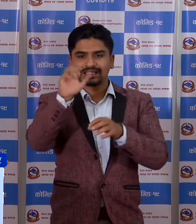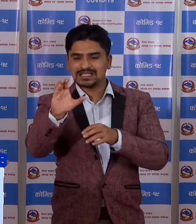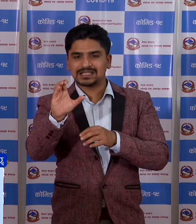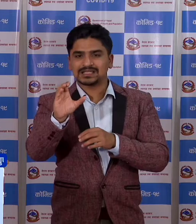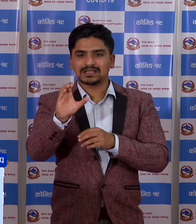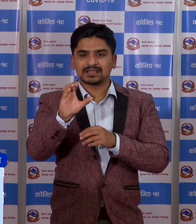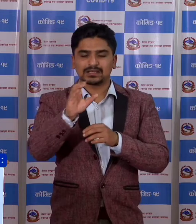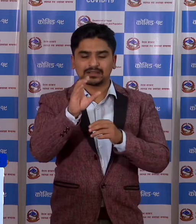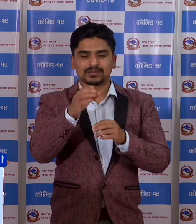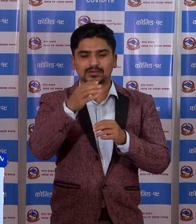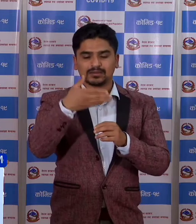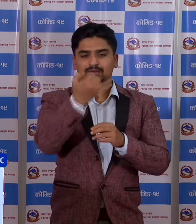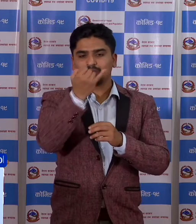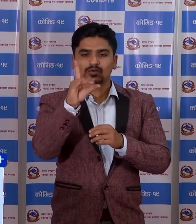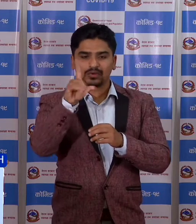कन्डिसनर, लोटा,